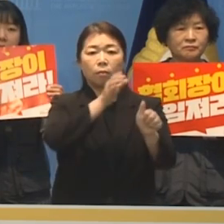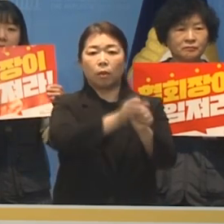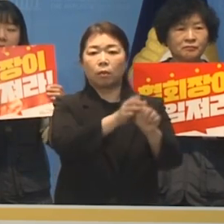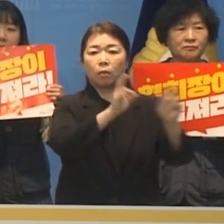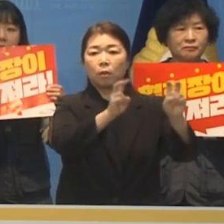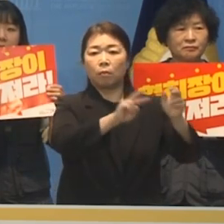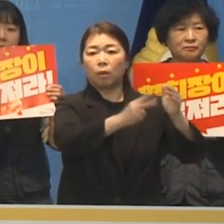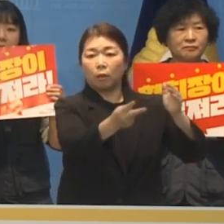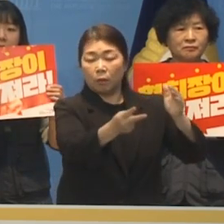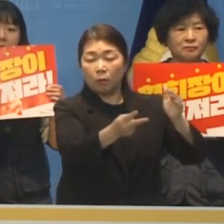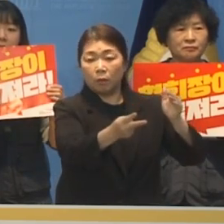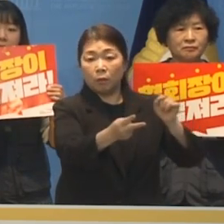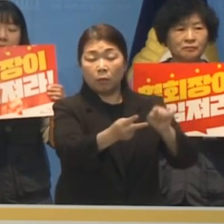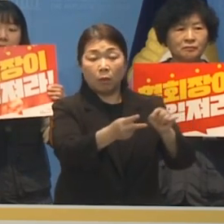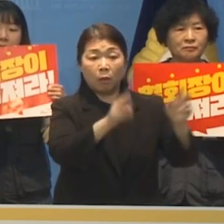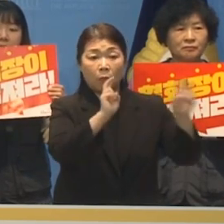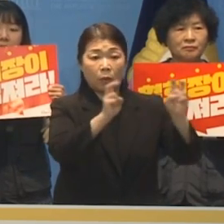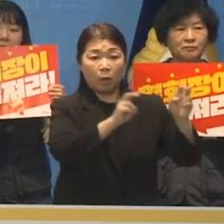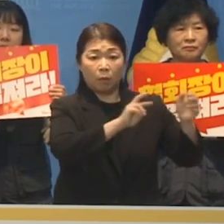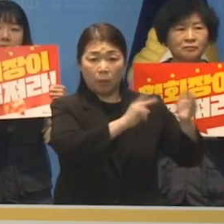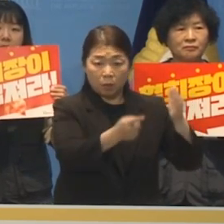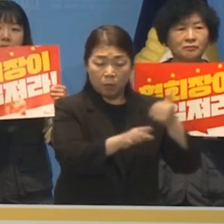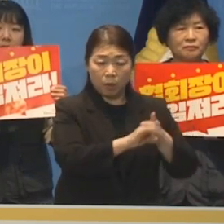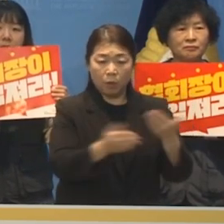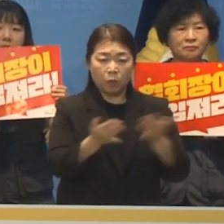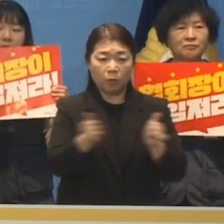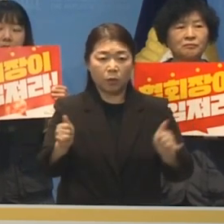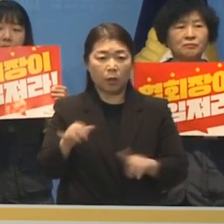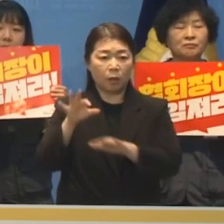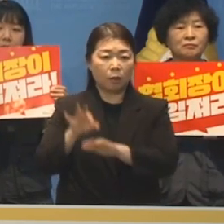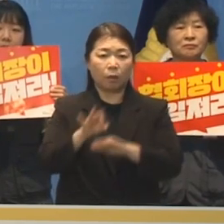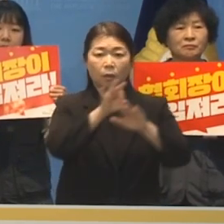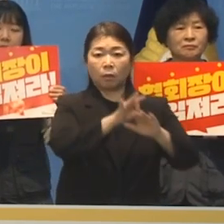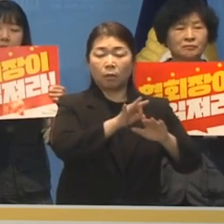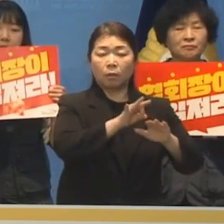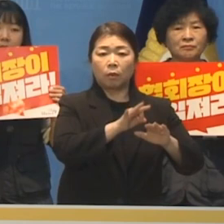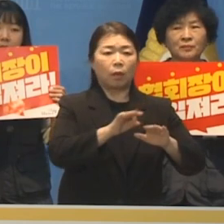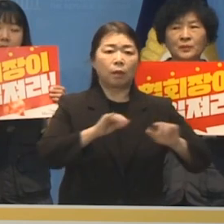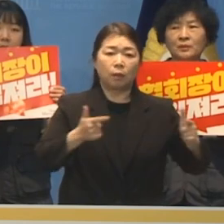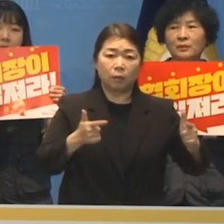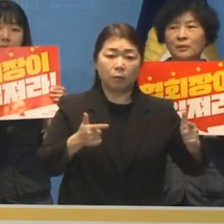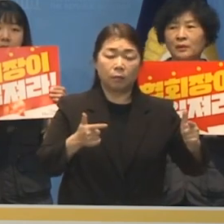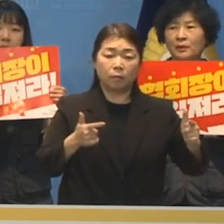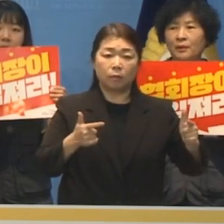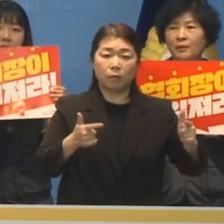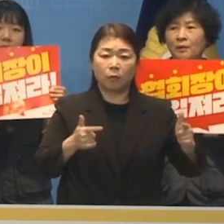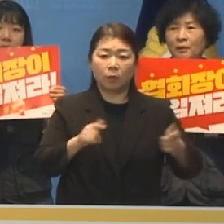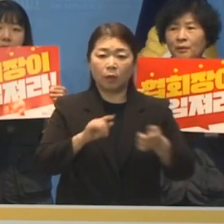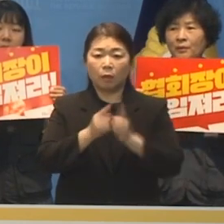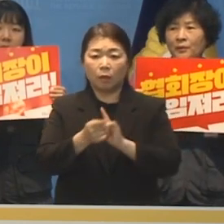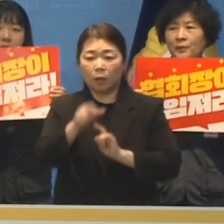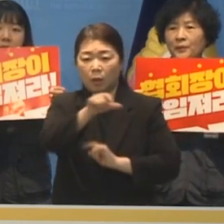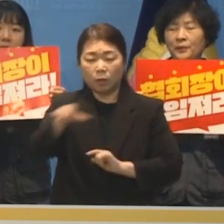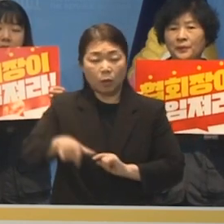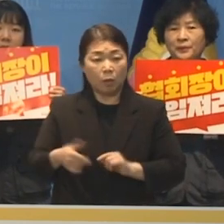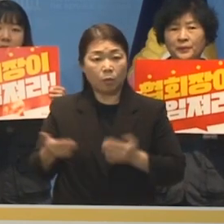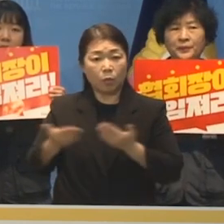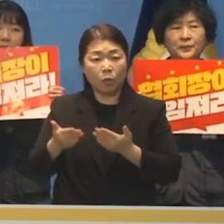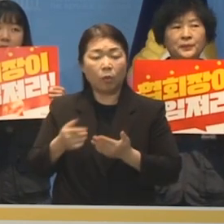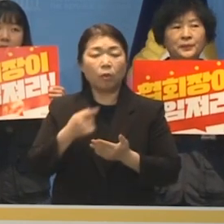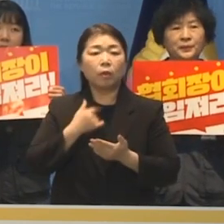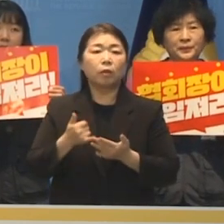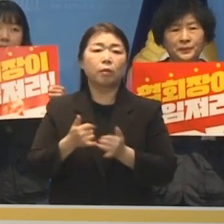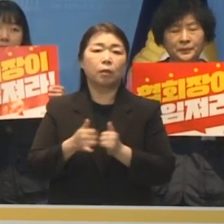그 용역업체는 노동조합 조합원만 고용 승계하지 않았습니다. 같은 간접고용 노동자였던 경비